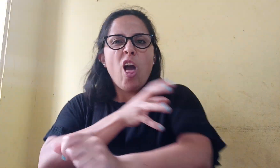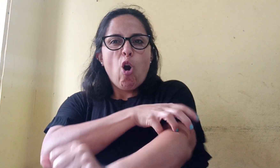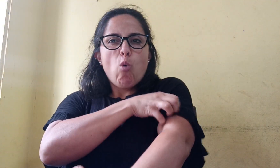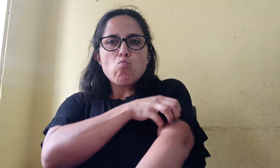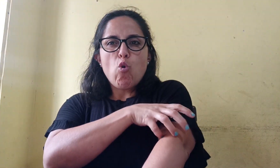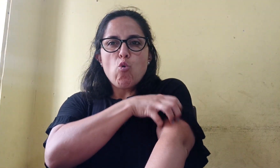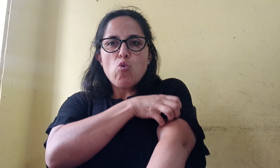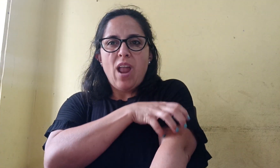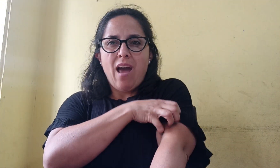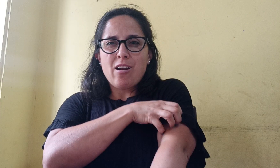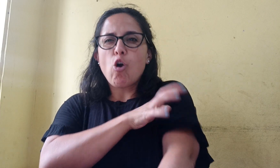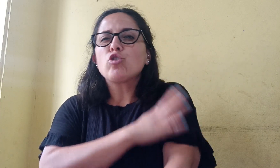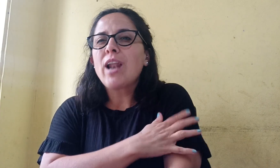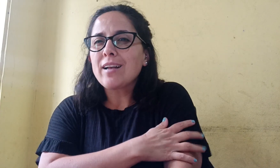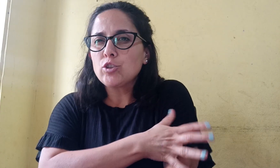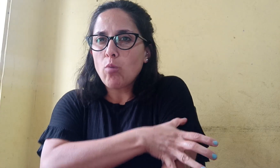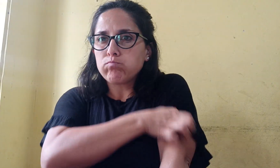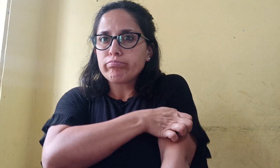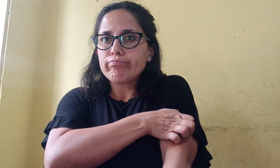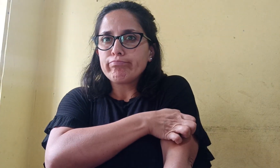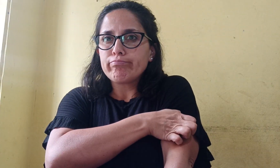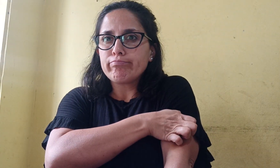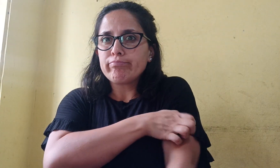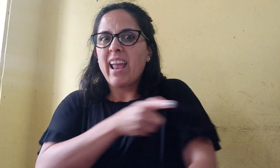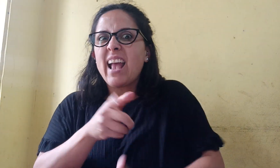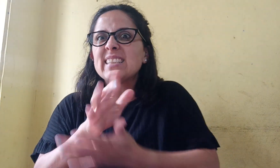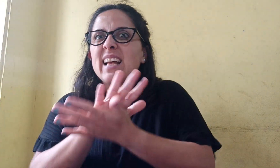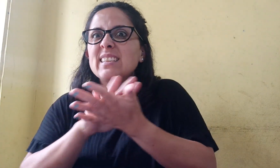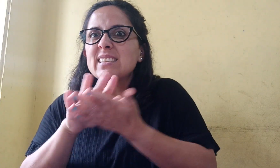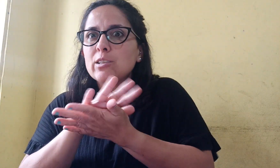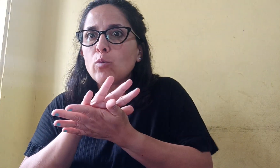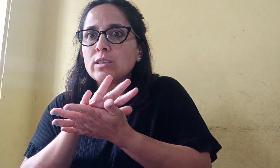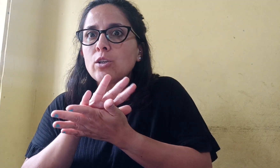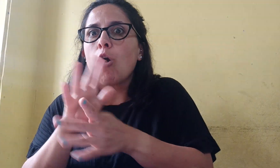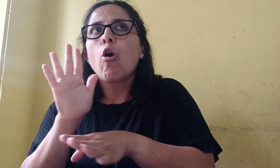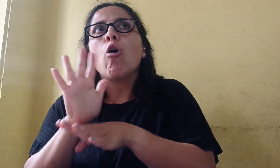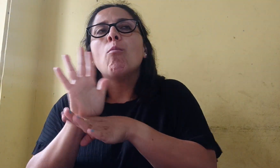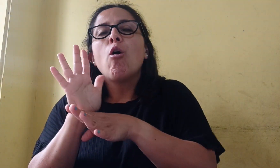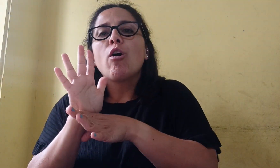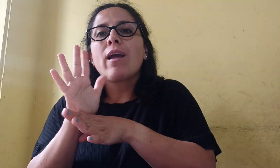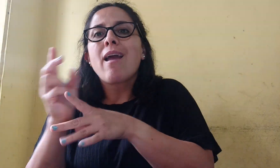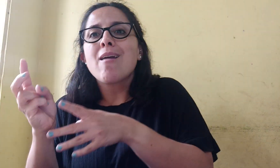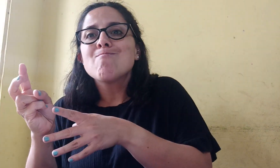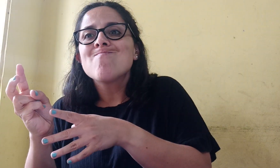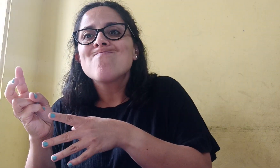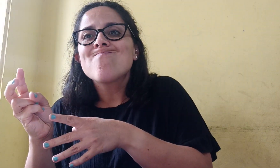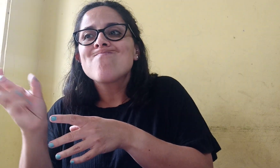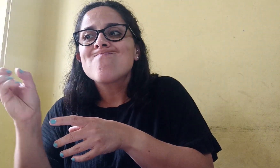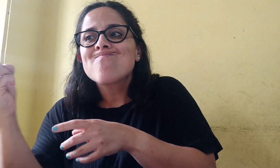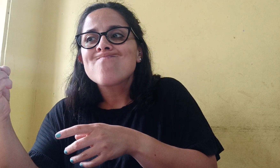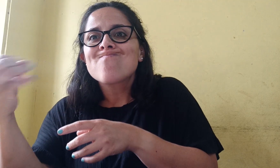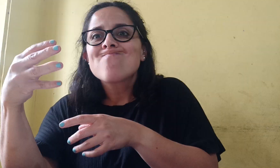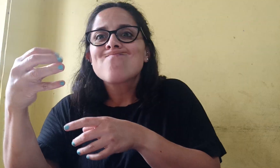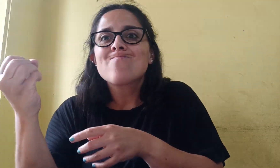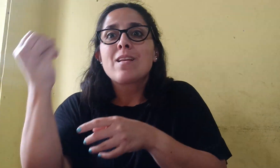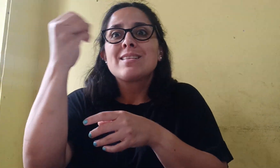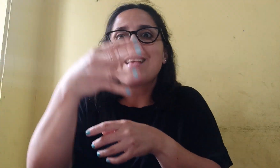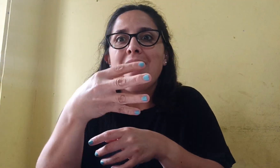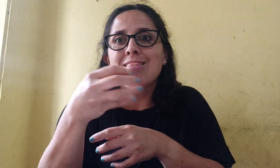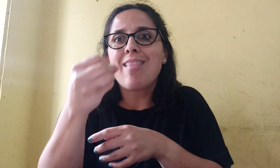esa conducción eléctrica es saltatoria, que quiere decir como que va saltando de nodo de Rambier a nodo de